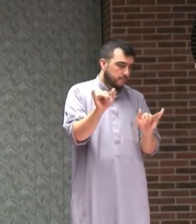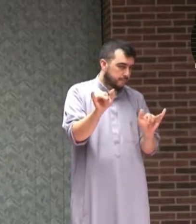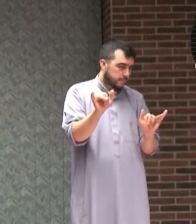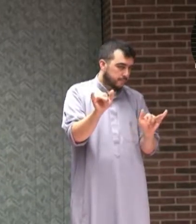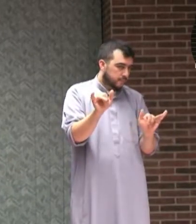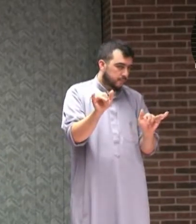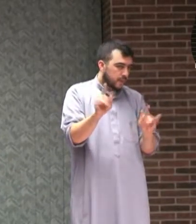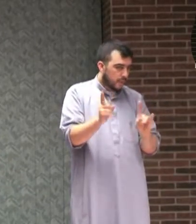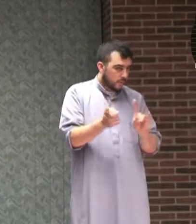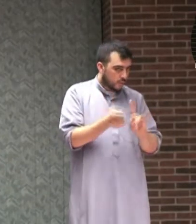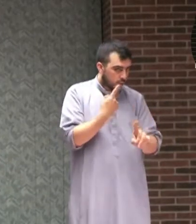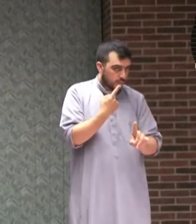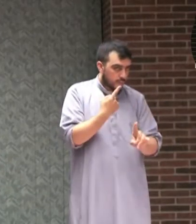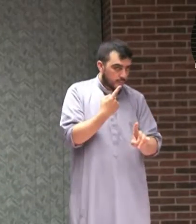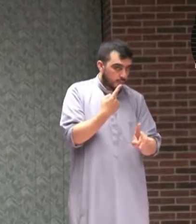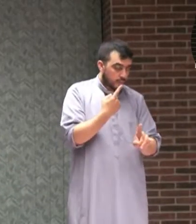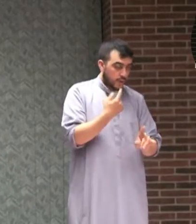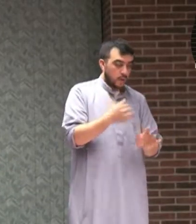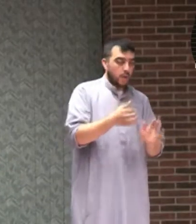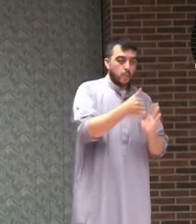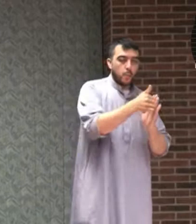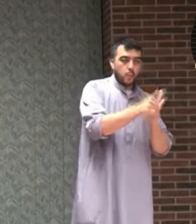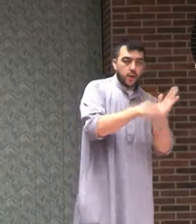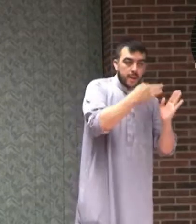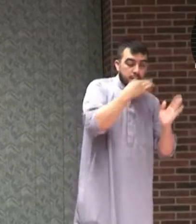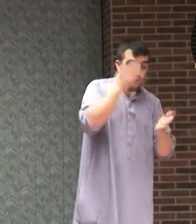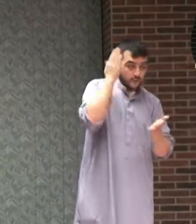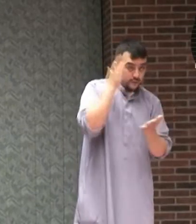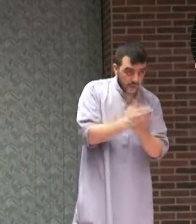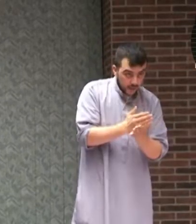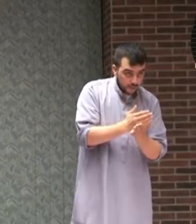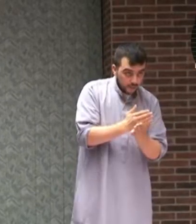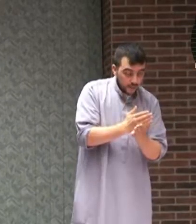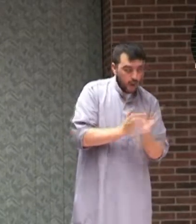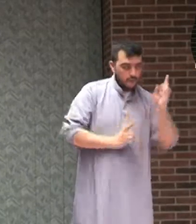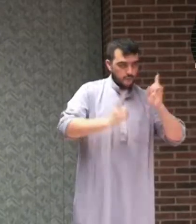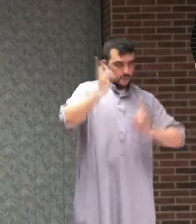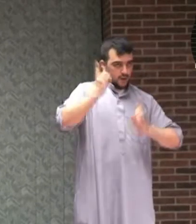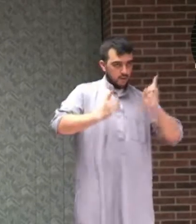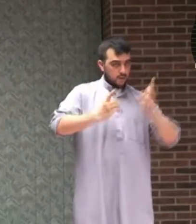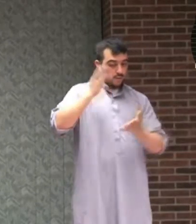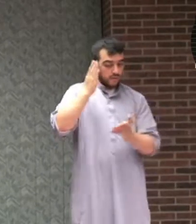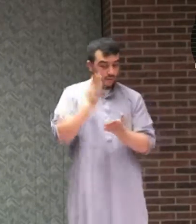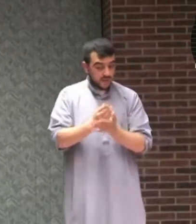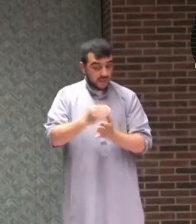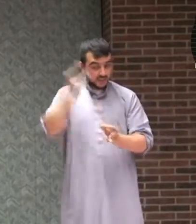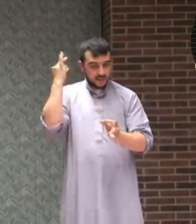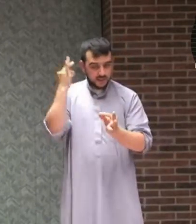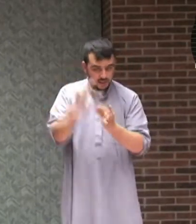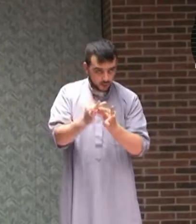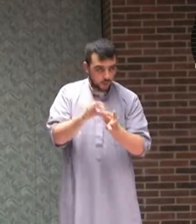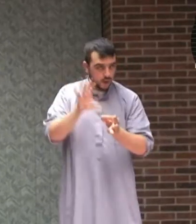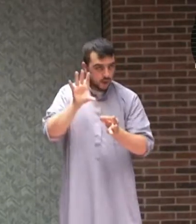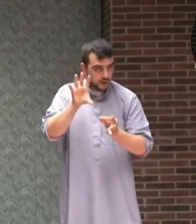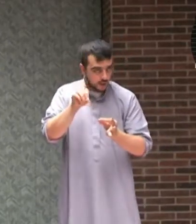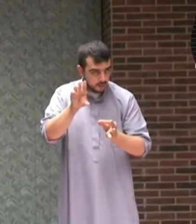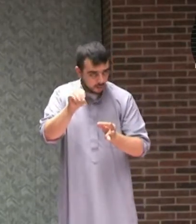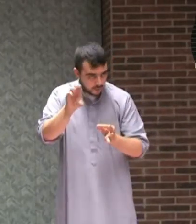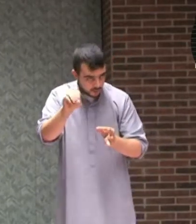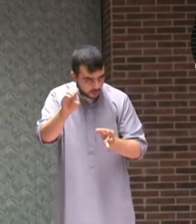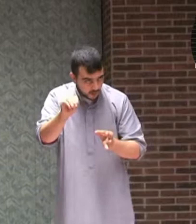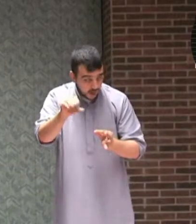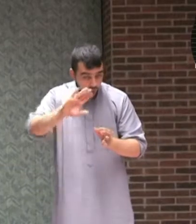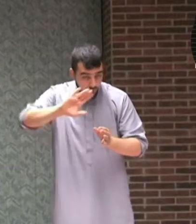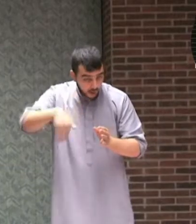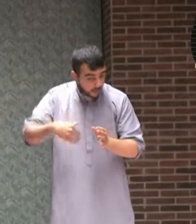les lochis, eh ben, elles commencent par l'obligatoire. C'est-à-dire, elles commencent par remettre les jours de Ramadan. Et